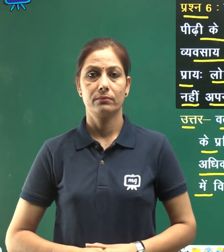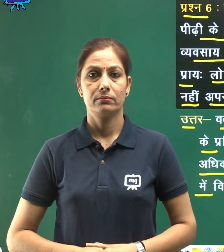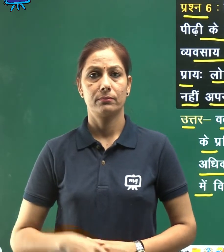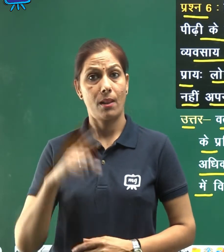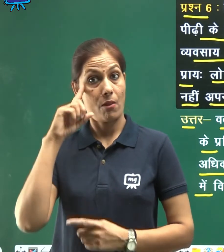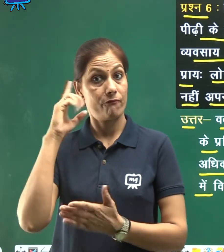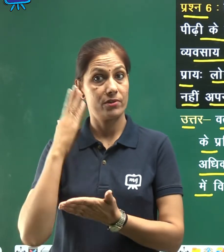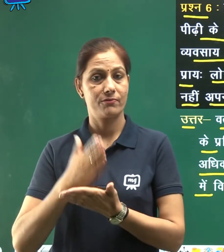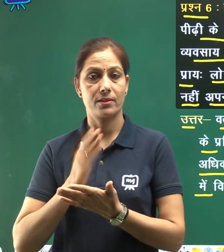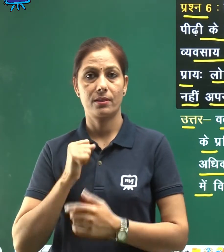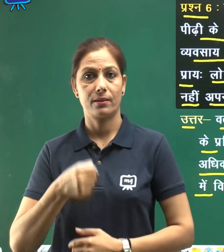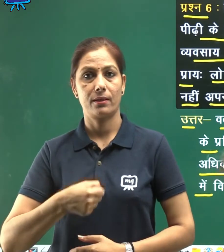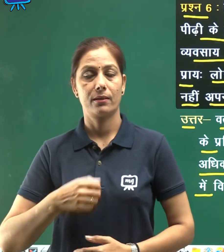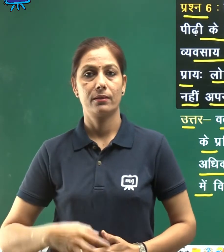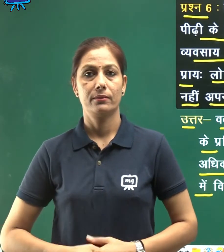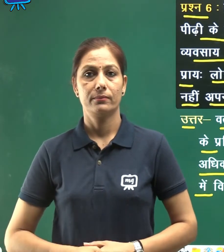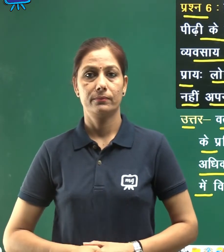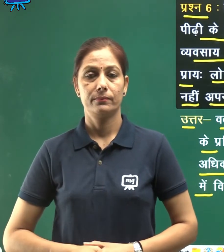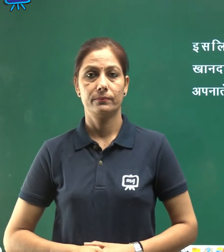विश्वास रखते हैं।